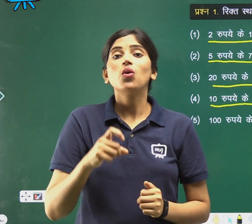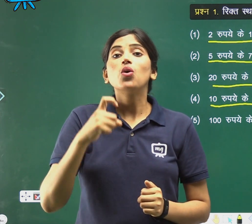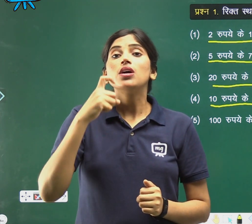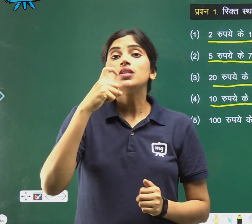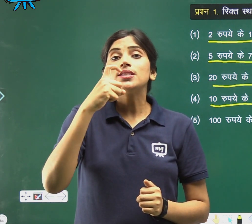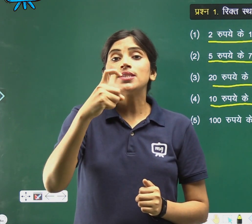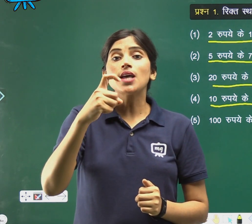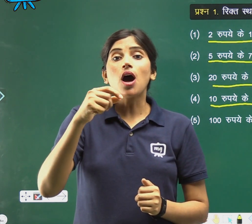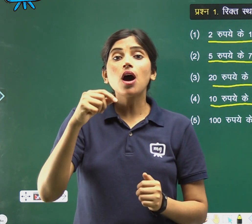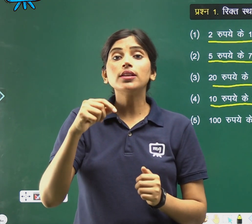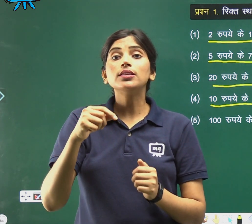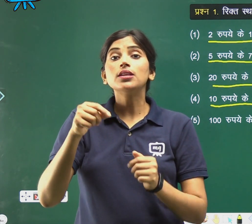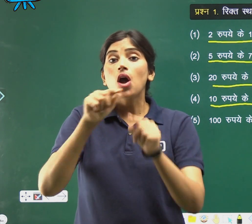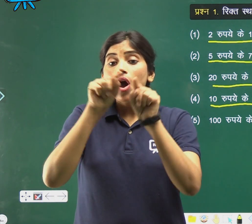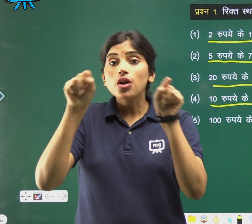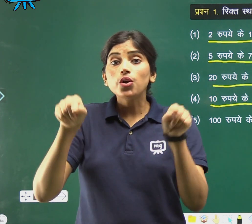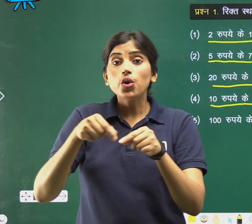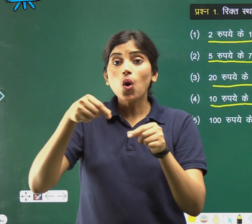7 नोट हैं,